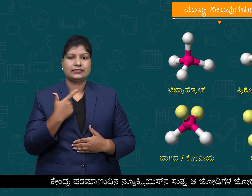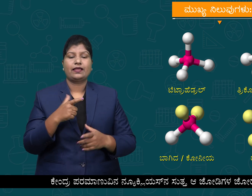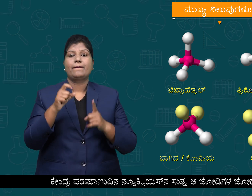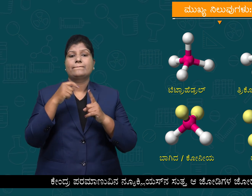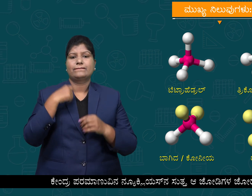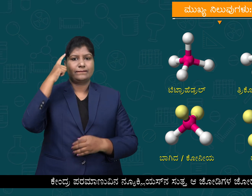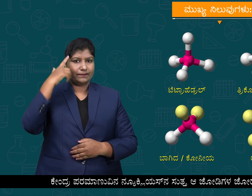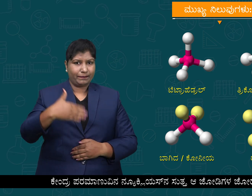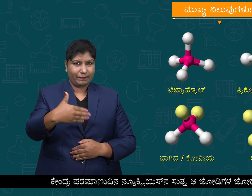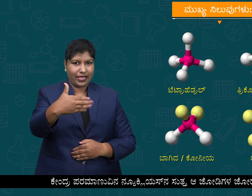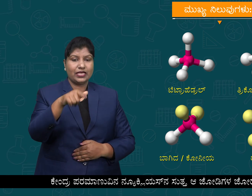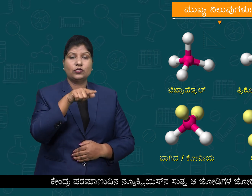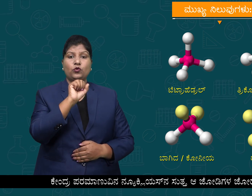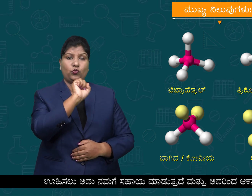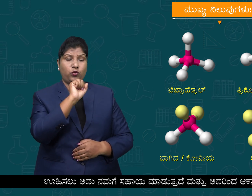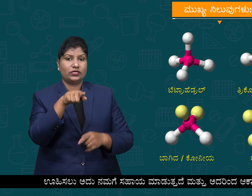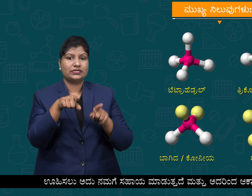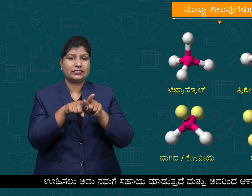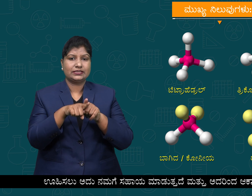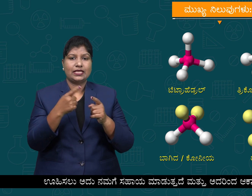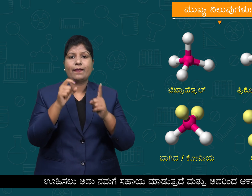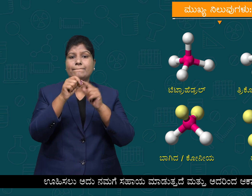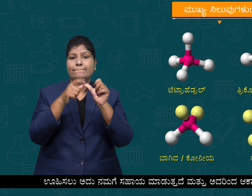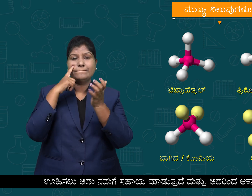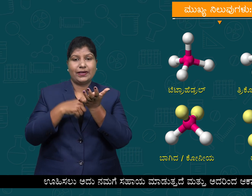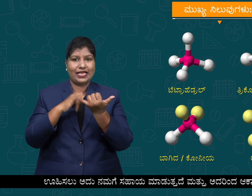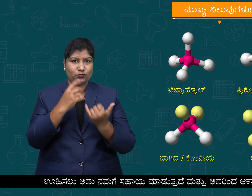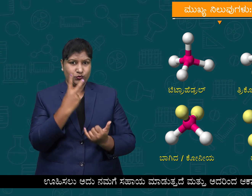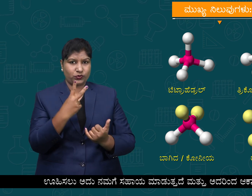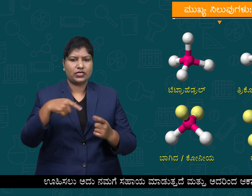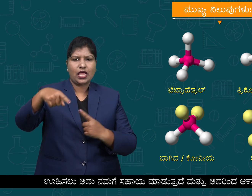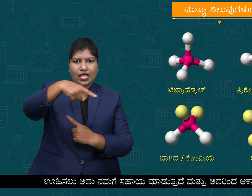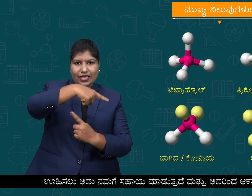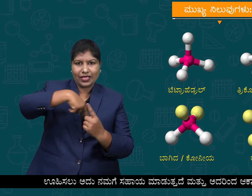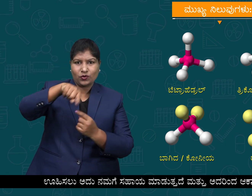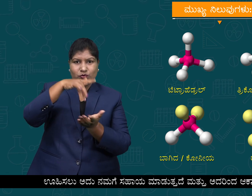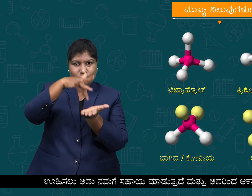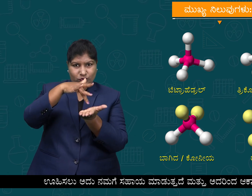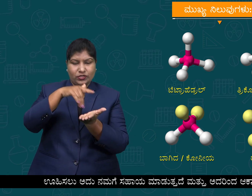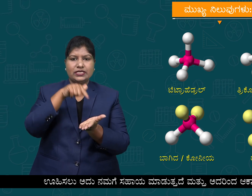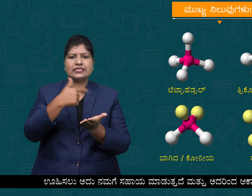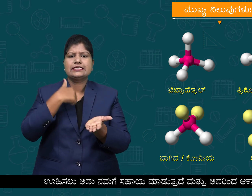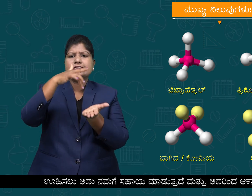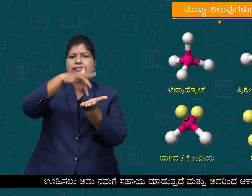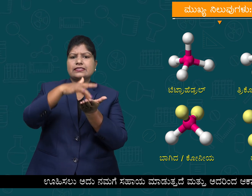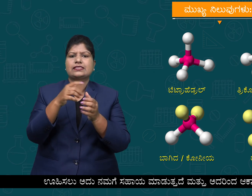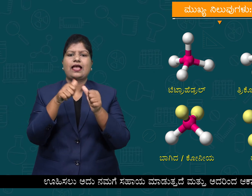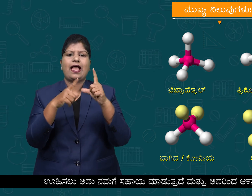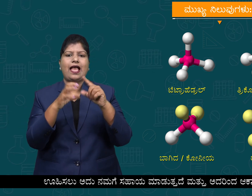ಆ ಜೋಡಿಗಳ ಜೋಡಣೆಯನ್ನು ಊಹಿಸಲು ಅದು ನಮಗೆ ಸಹಾಯ ಮಾಡುತ್ತದೆ ಮತ್ತು ಅದರಿಂದ ಆಕಾರ ಅಣುವಿನ.